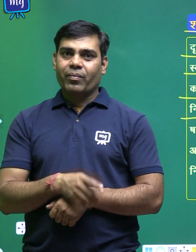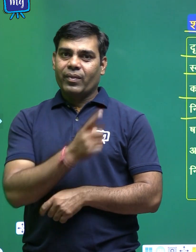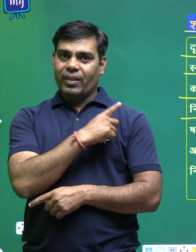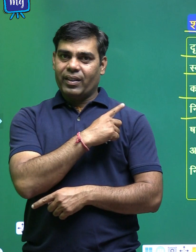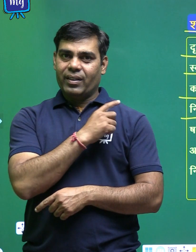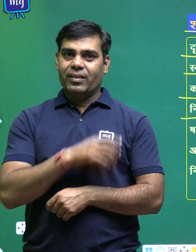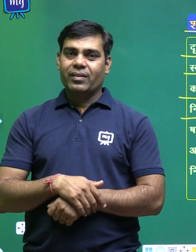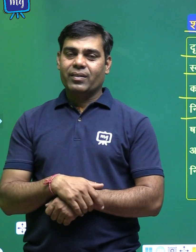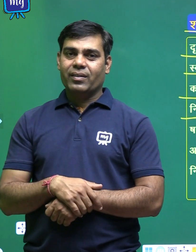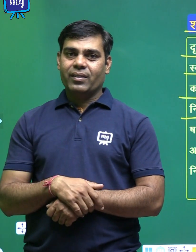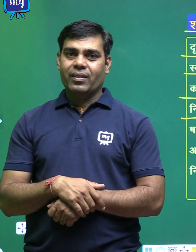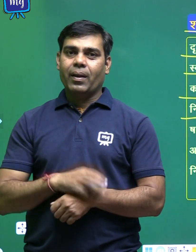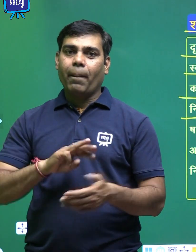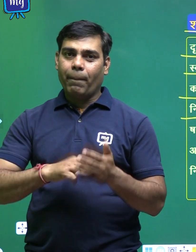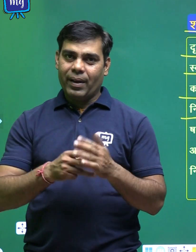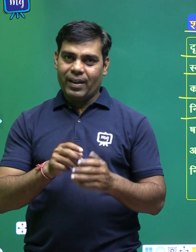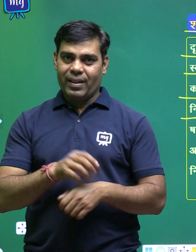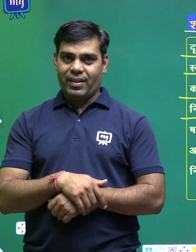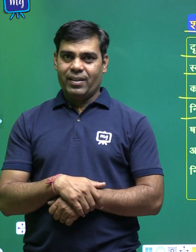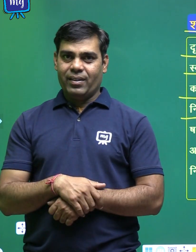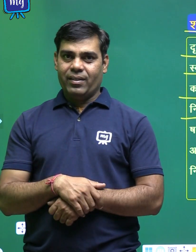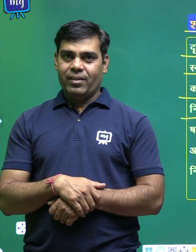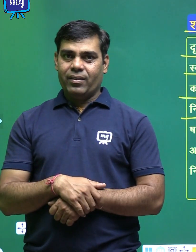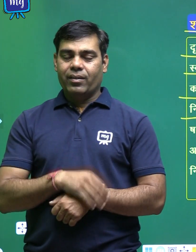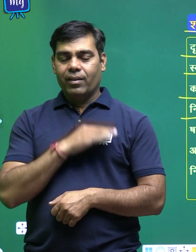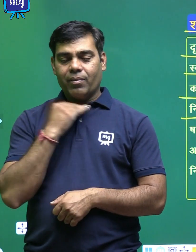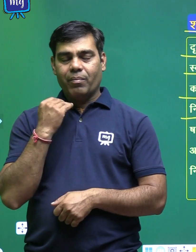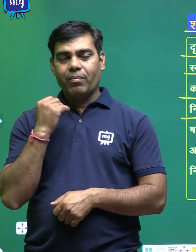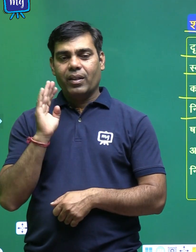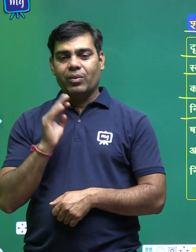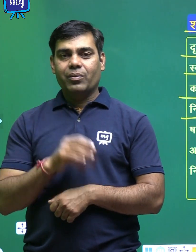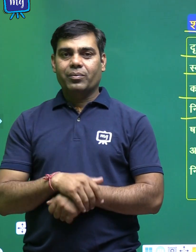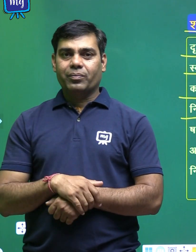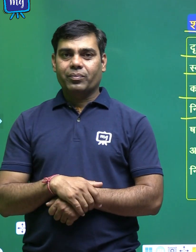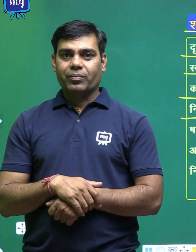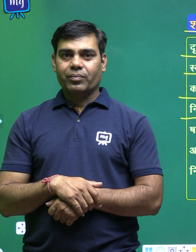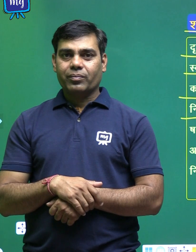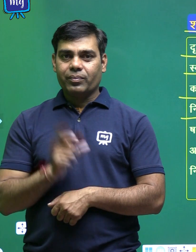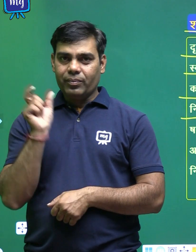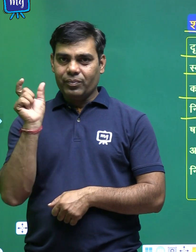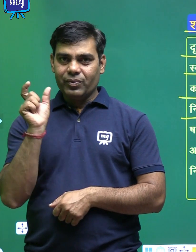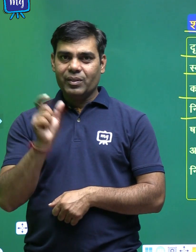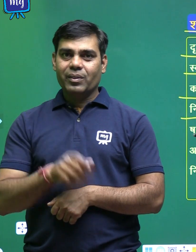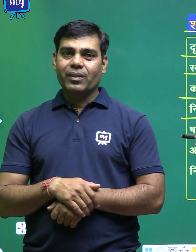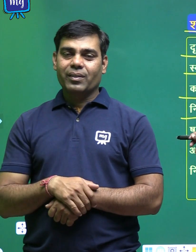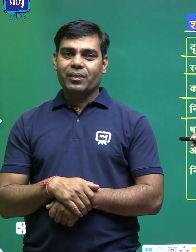निधन, अर्थ है मृत्यु। शब्द है